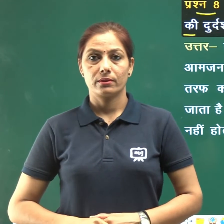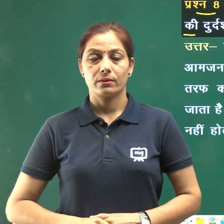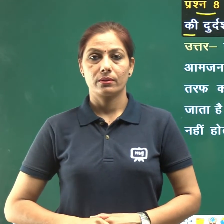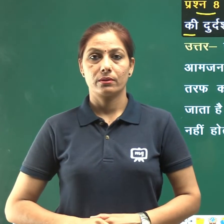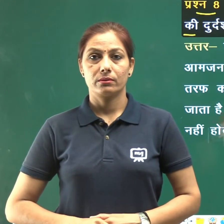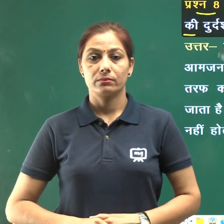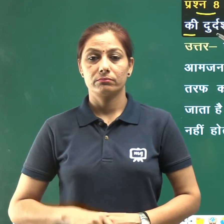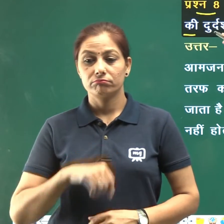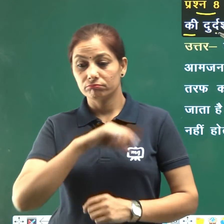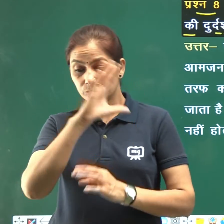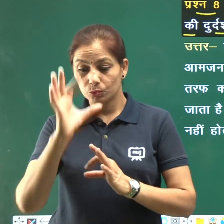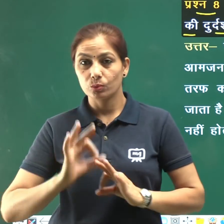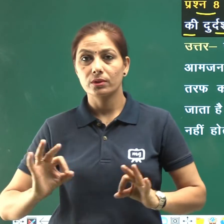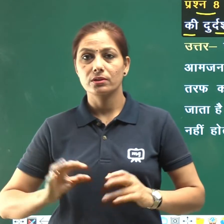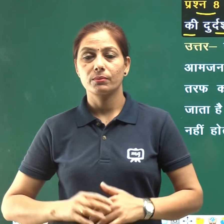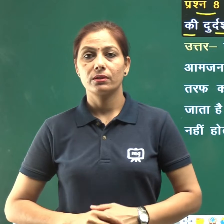दुर्दशा पर